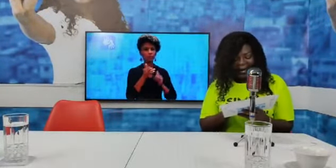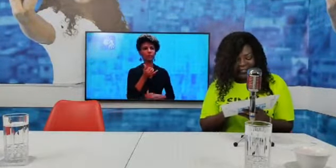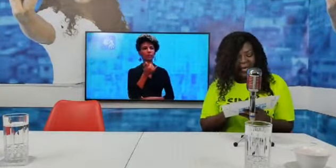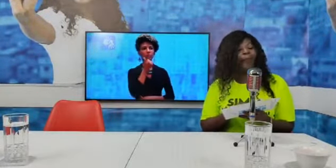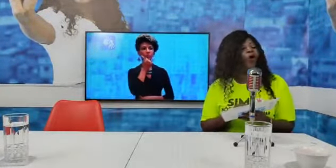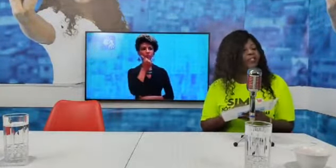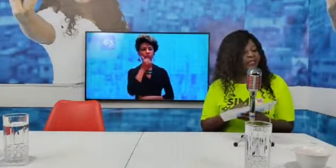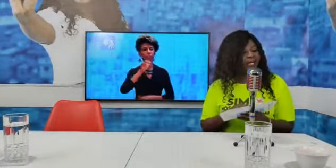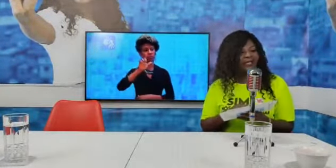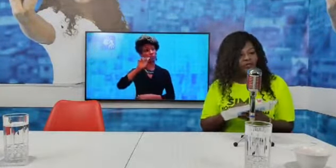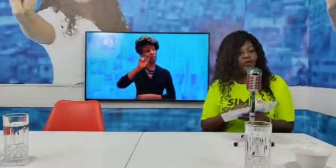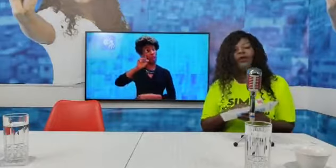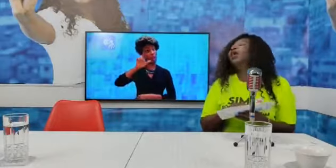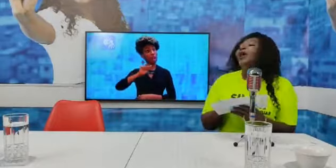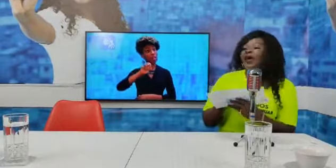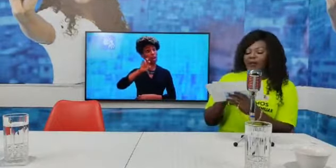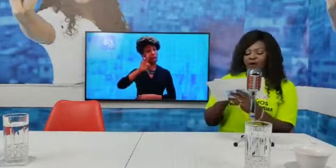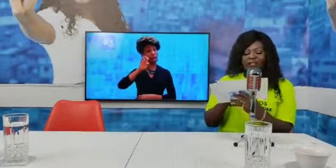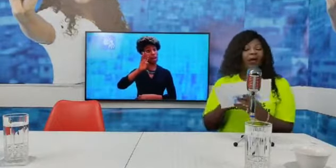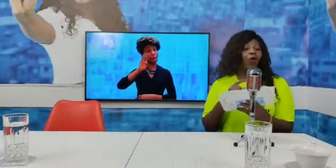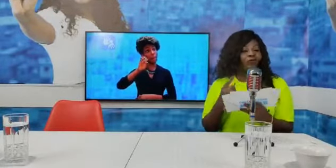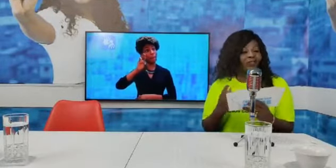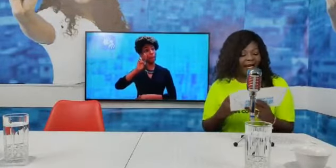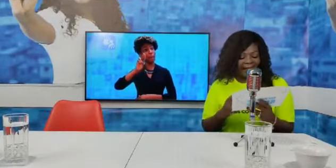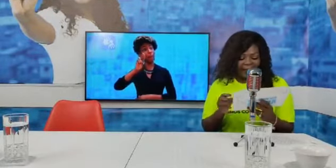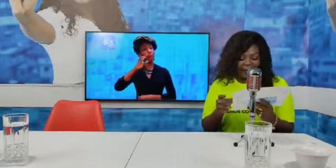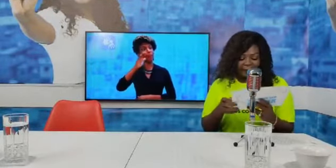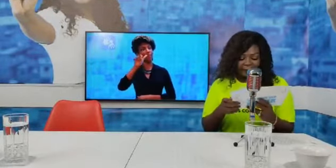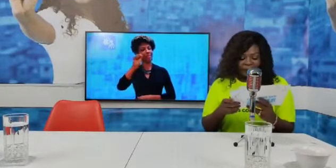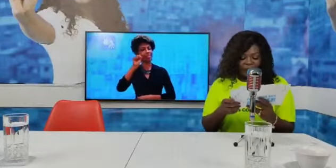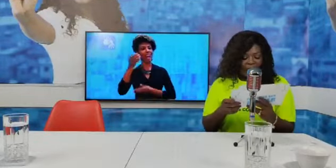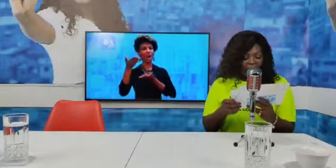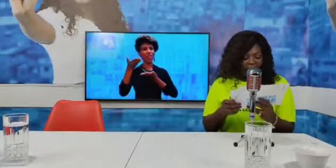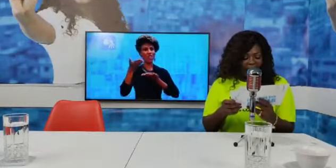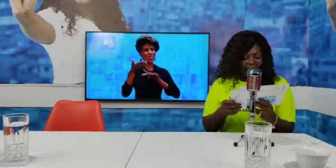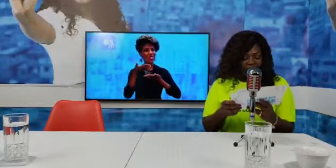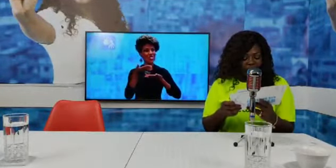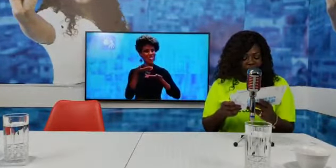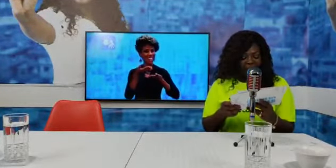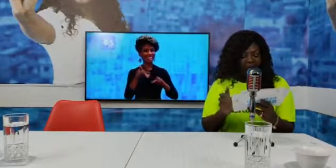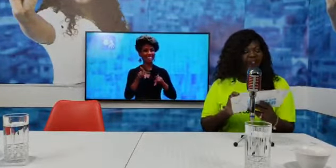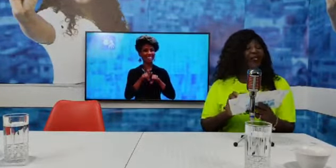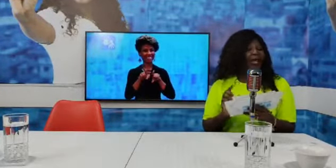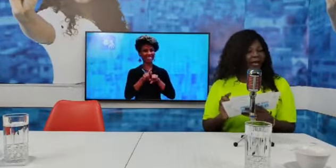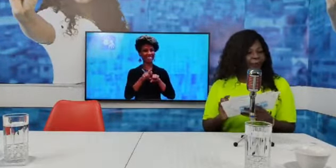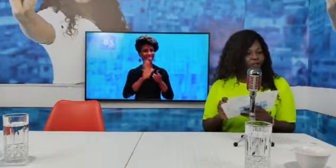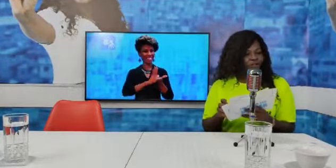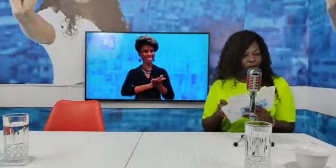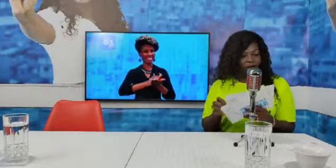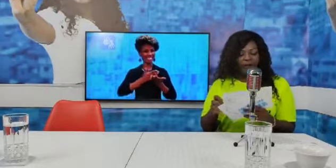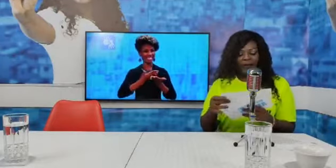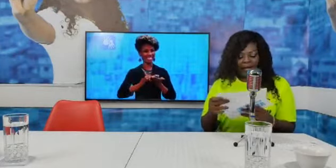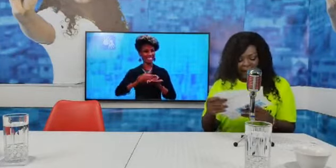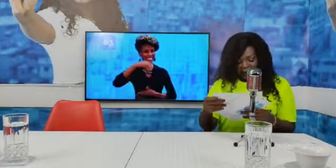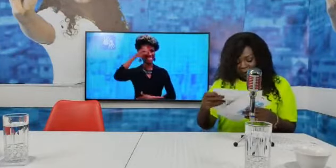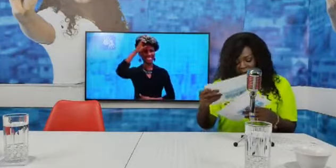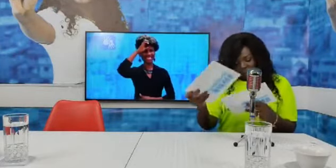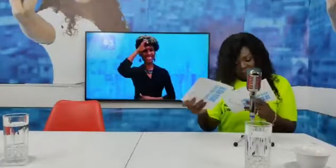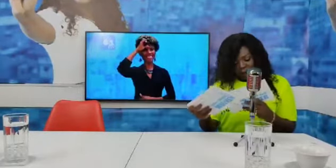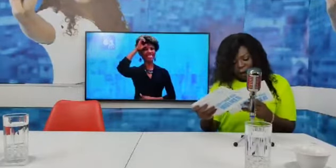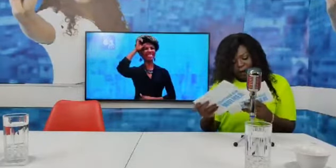a Laísa Rebouças, é isso? É a nossa convidada. E temos a nossa intérprete,